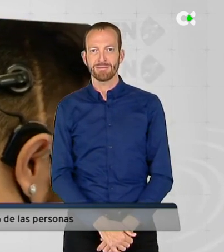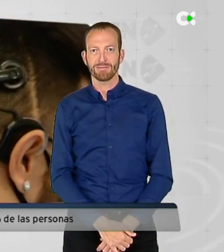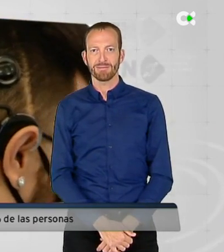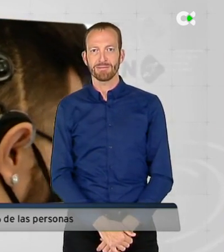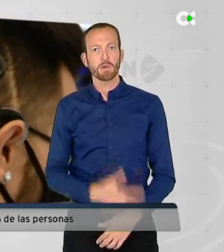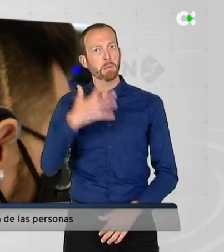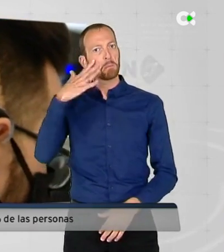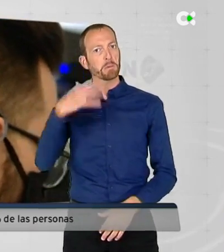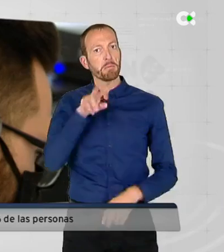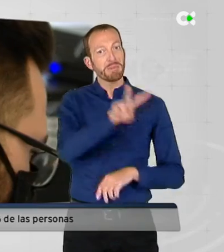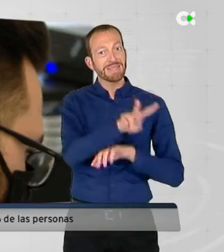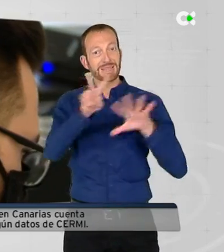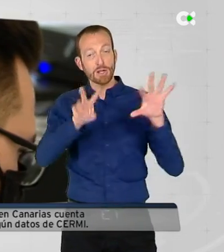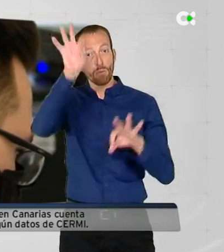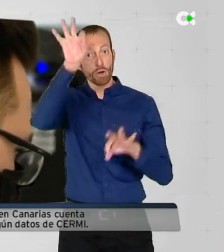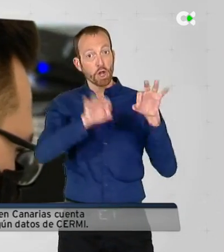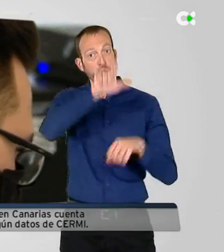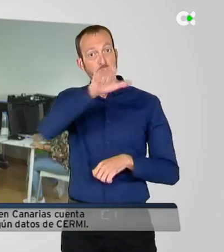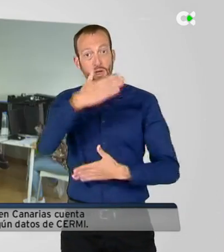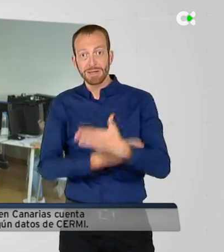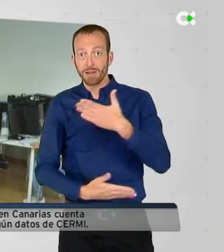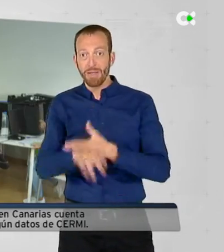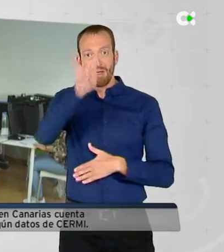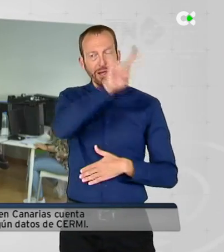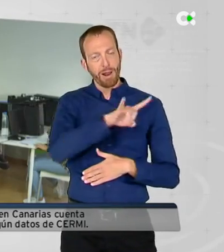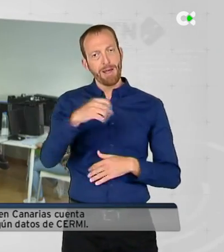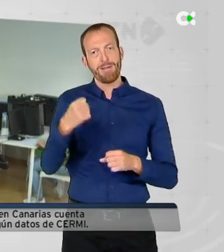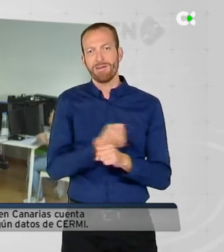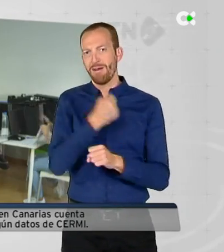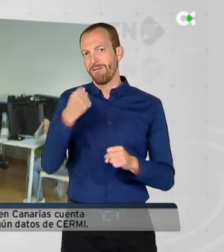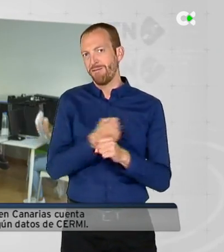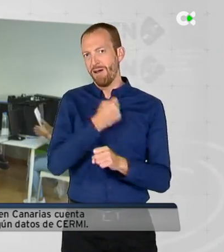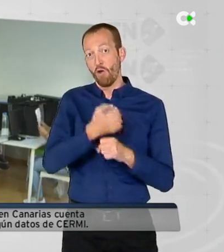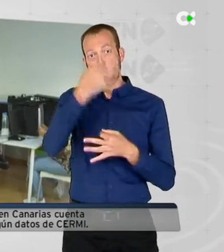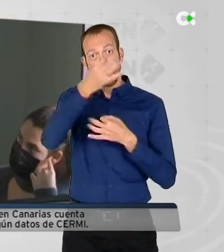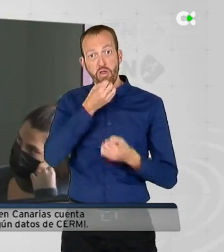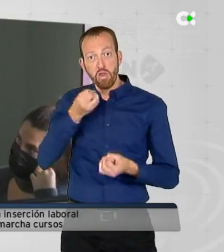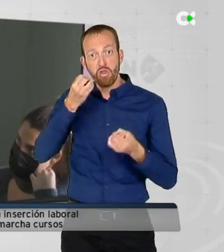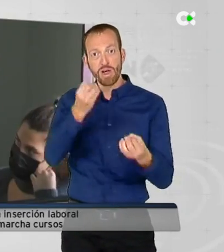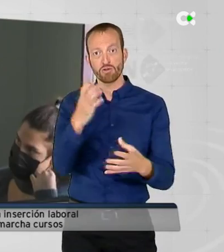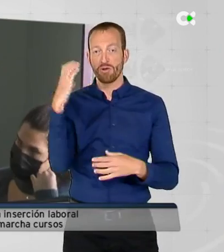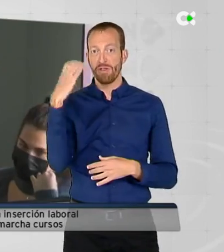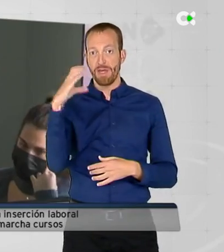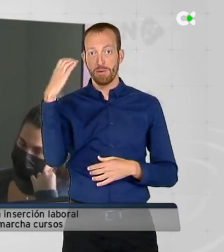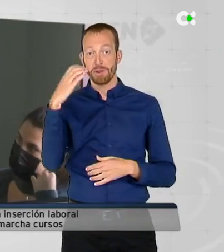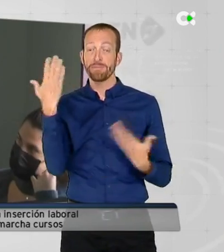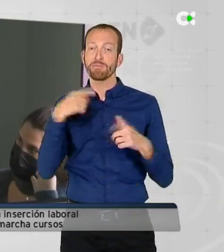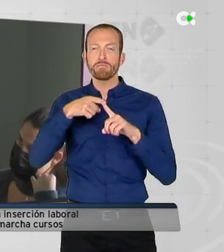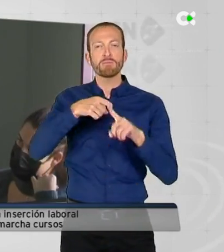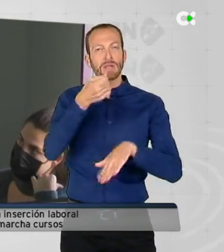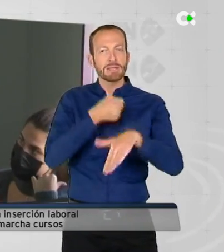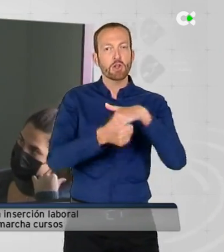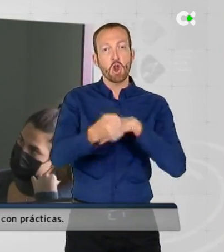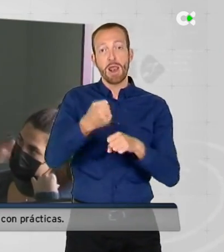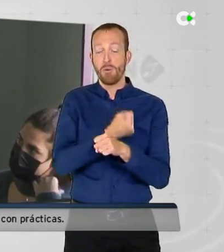Apenas un 27% de las personas con discapacidad en Canarias cuenta con un empleo, según datos de CERMI. Para fomentar la inserción laboral se ponen